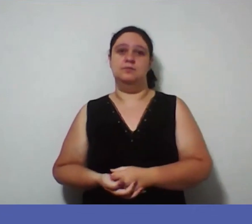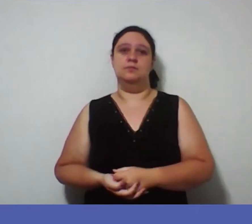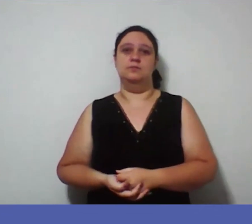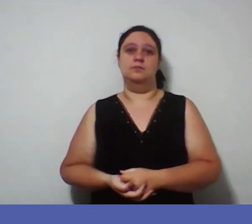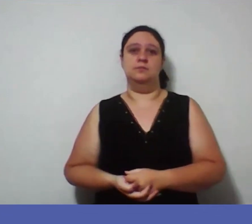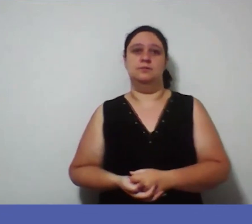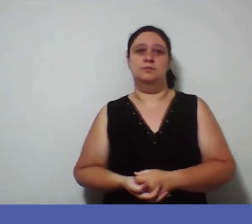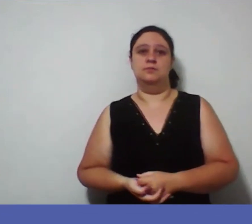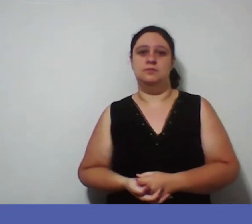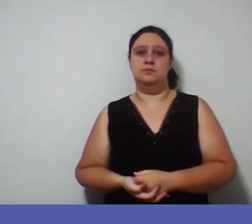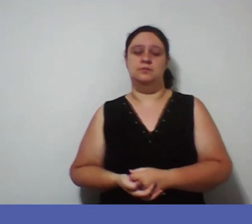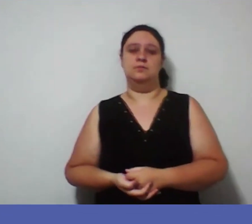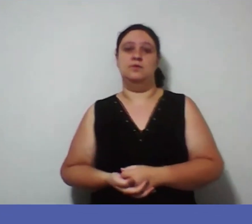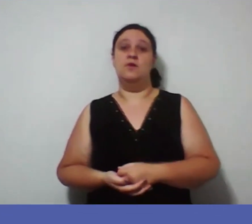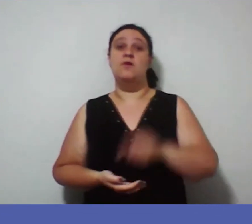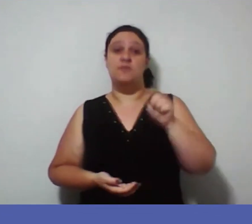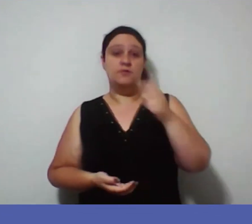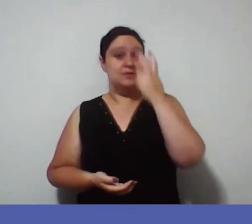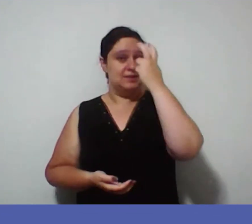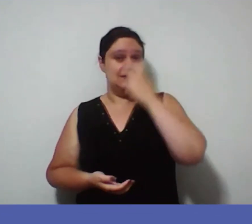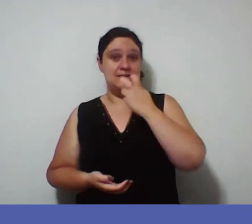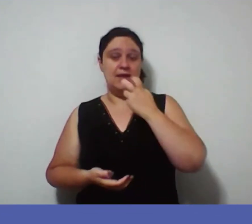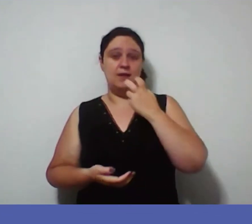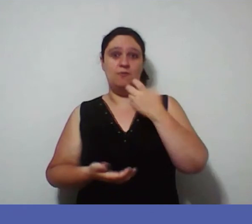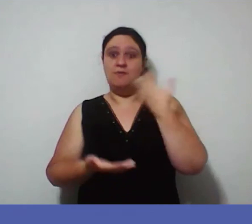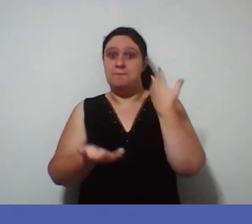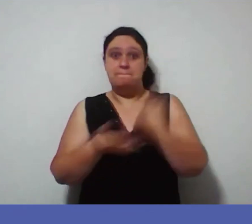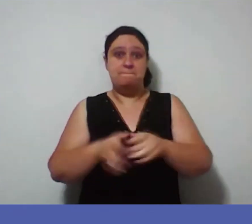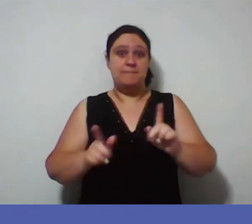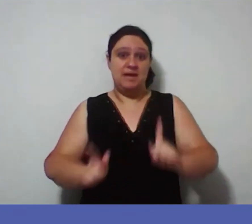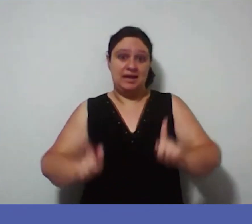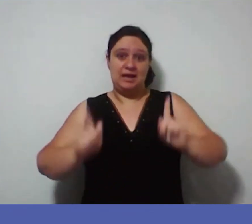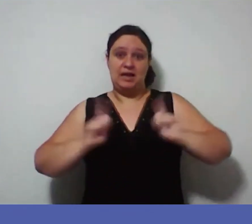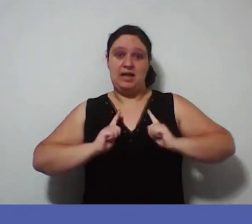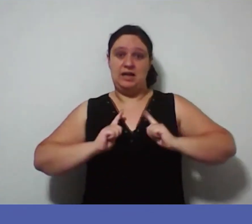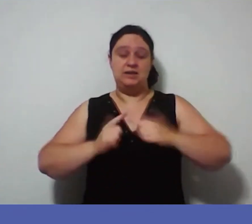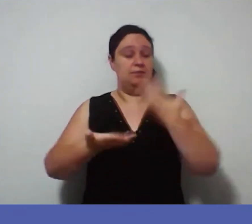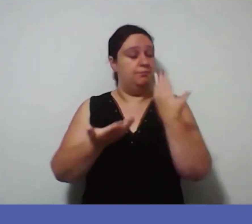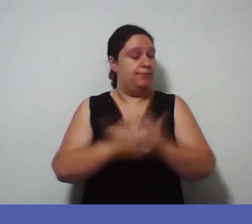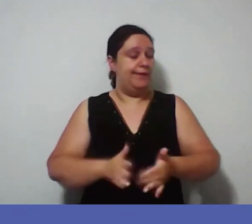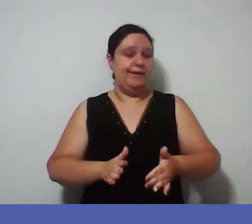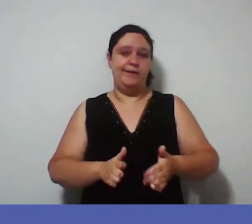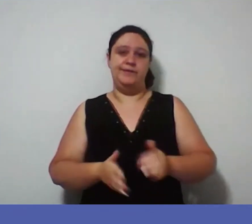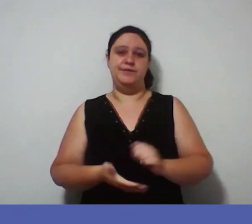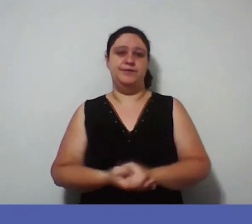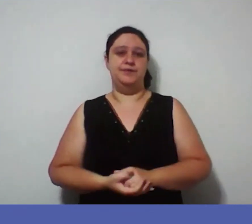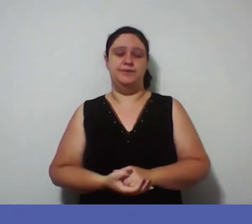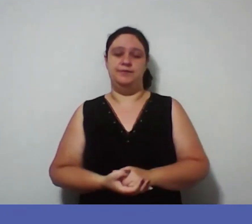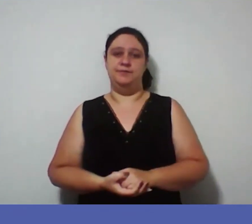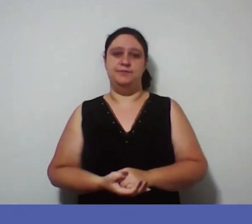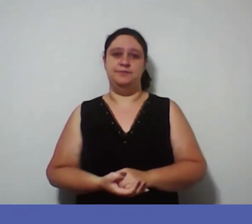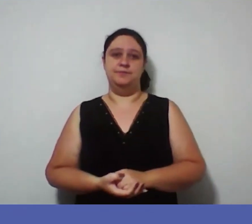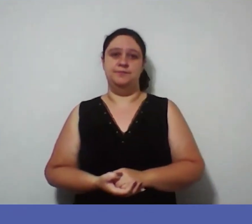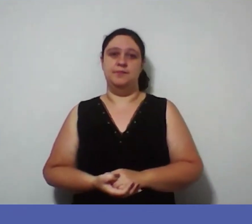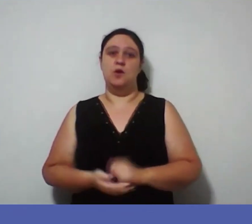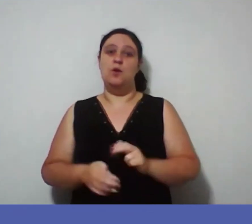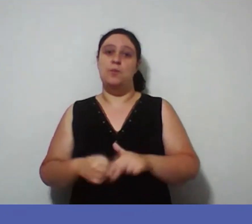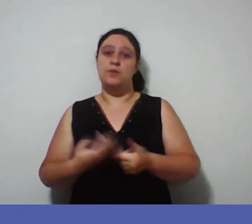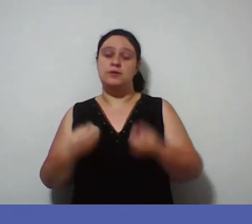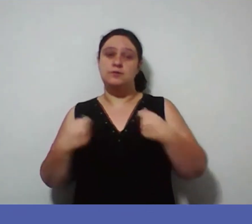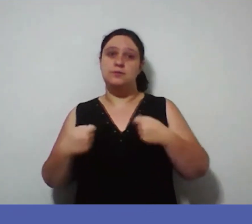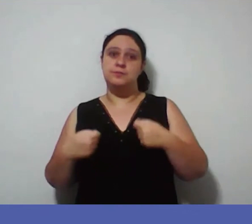Se você é um cego, vai perder o galardão dos trabalhadores de última hora. Por isso, irmãos, você precisa ser como